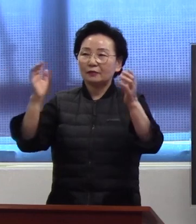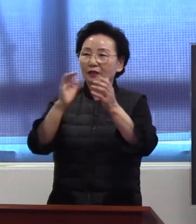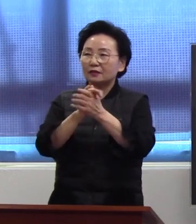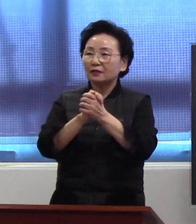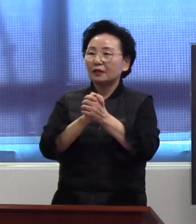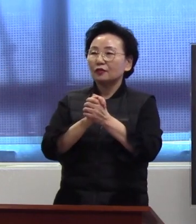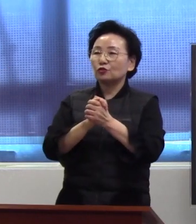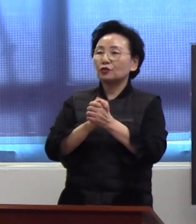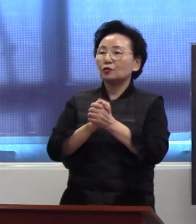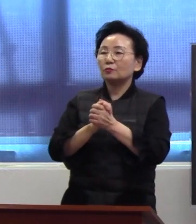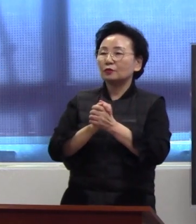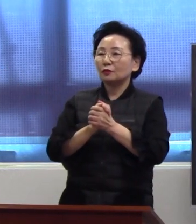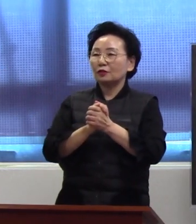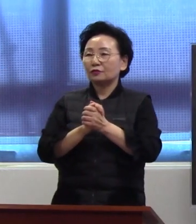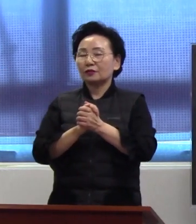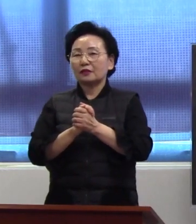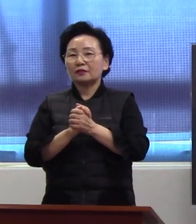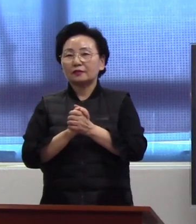기도합니다. 주기도문